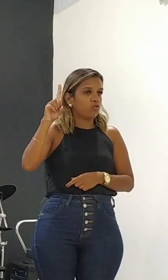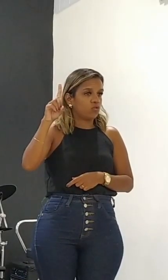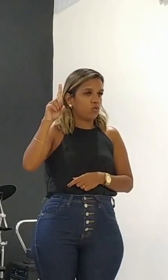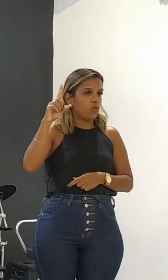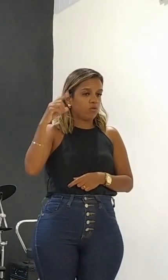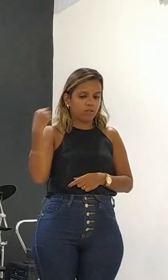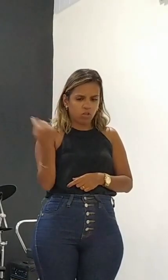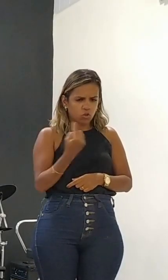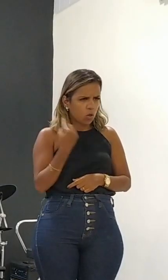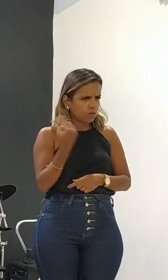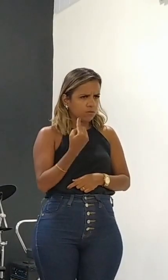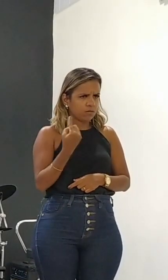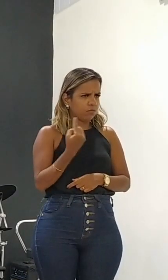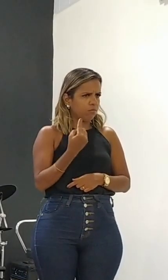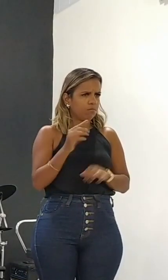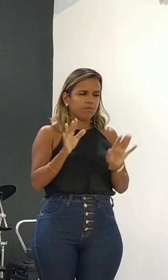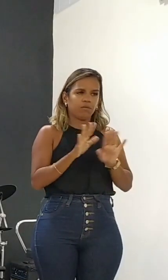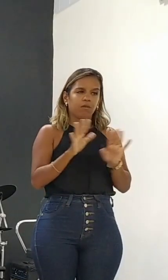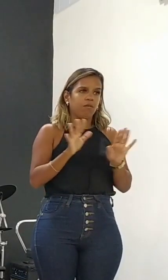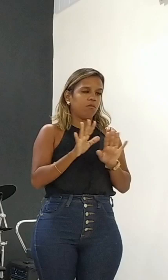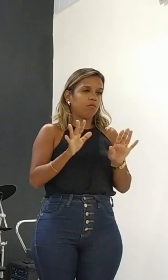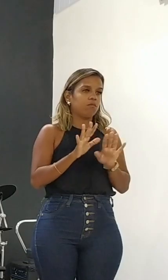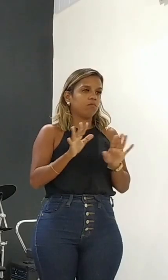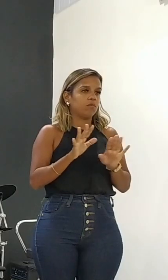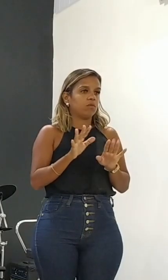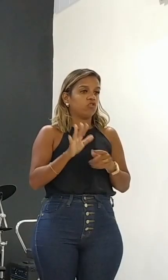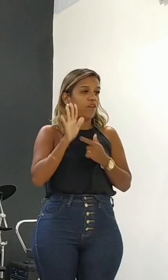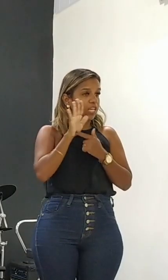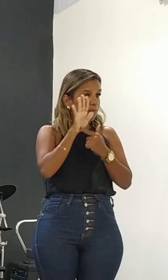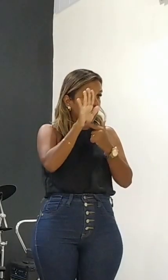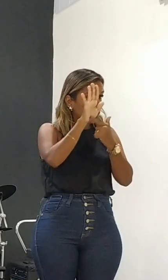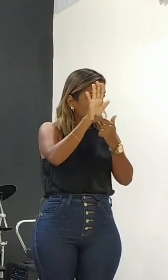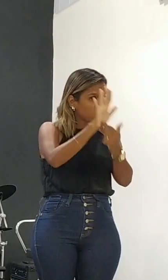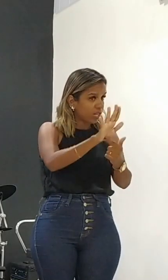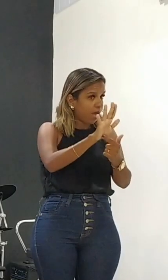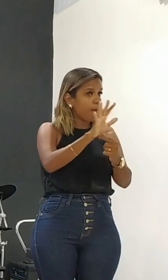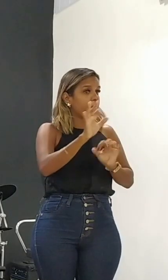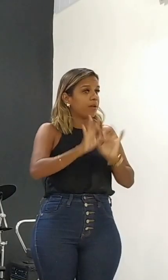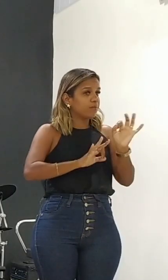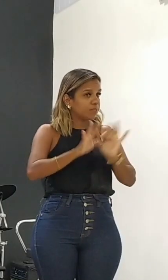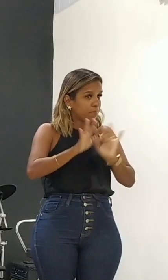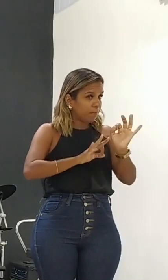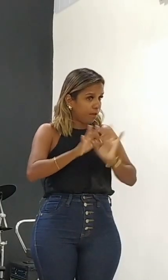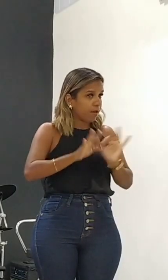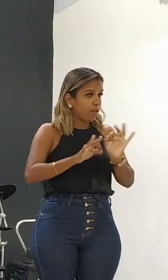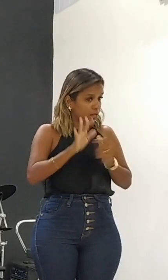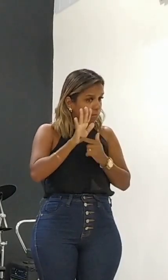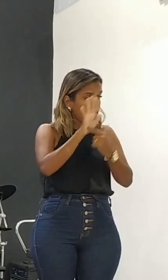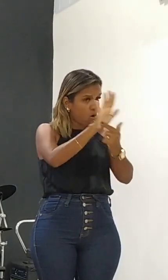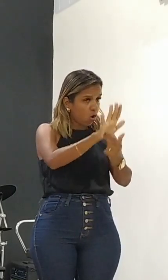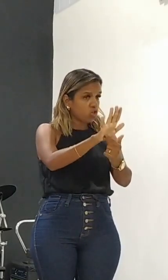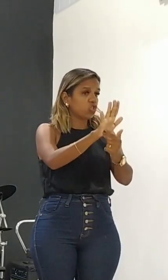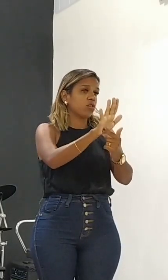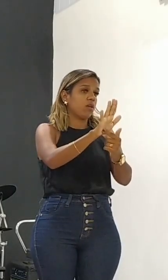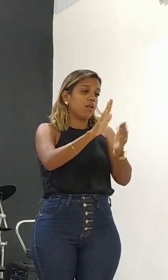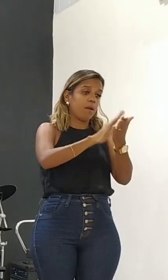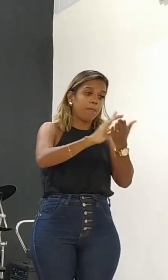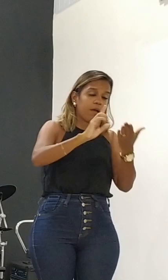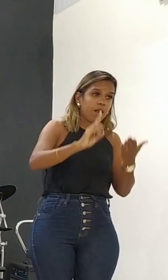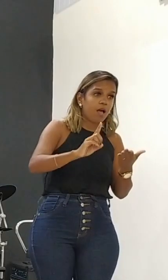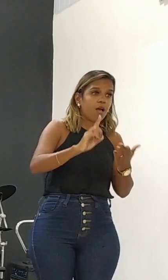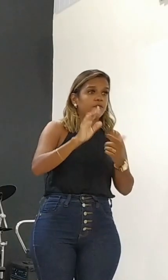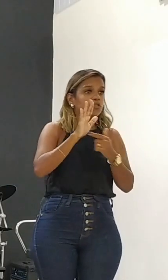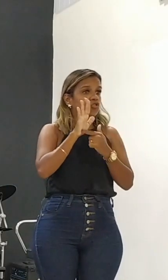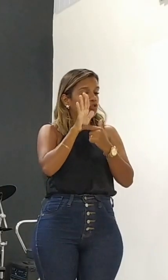nos deixar confundidos. Se Ele tiver que te revelar para você se preparar, Ele vai te revelar. Ele te revela na palavra, Ele manda alguém